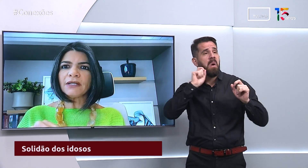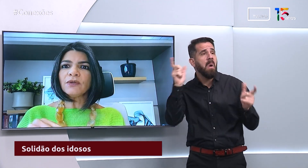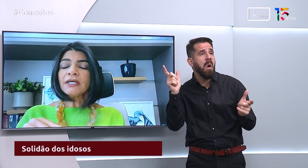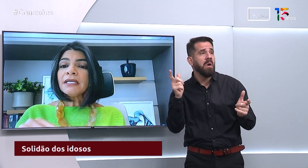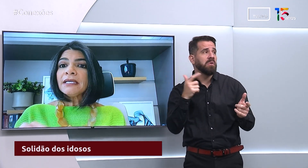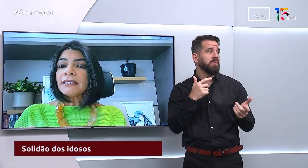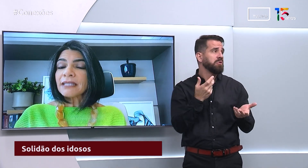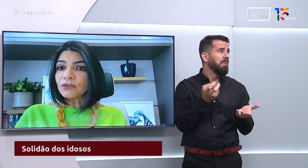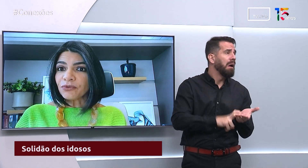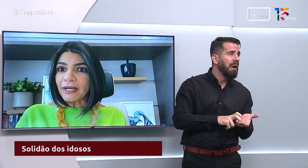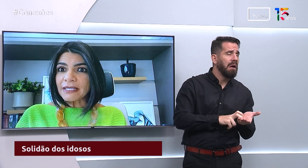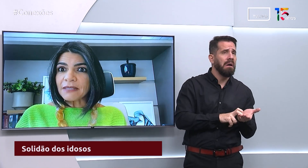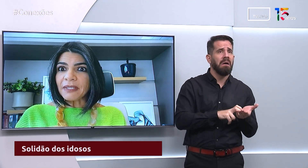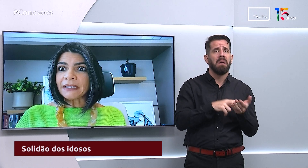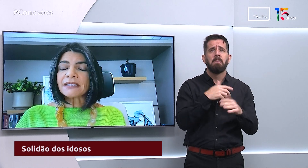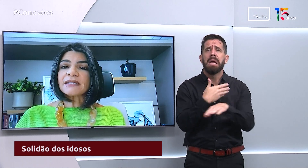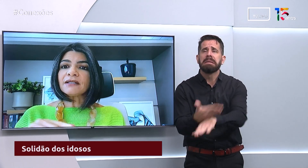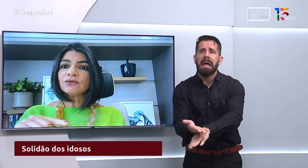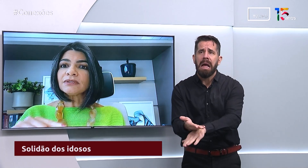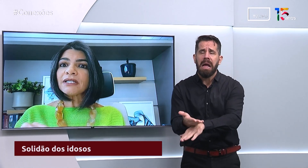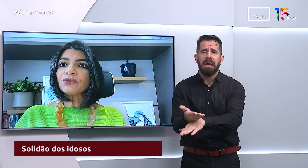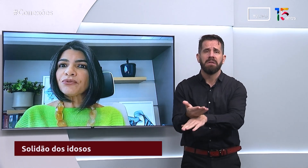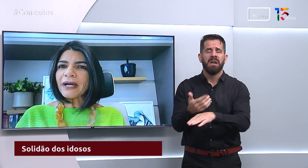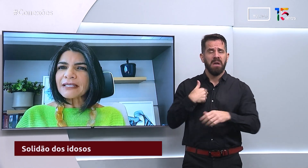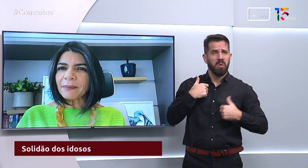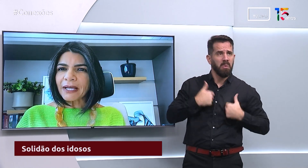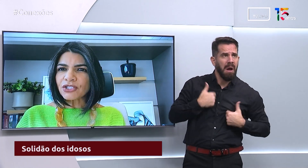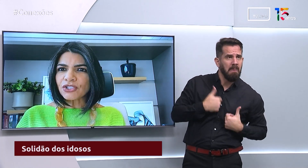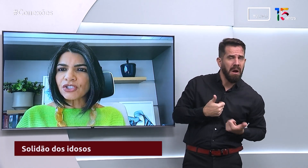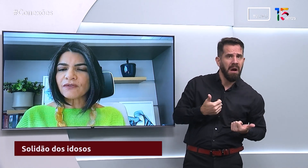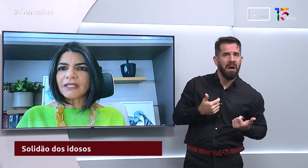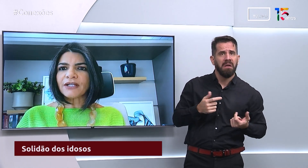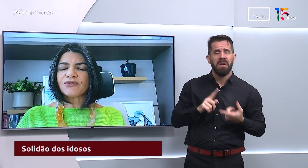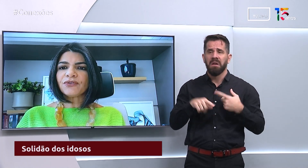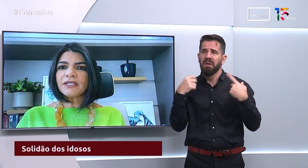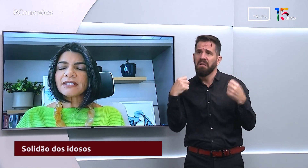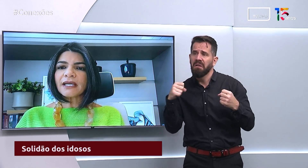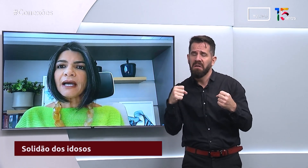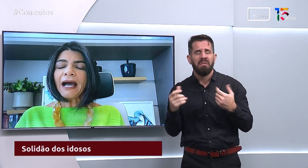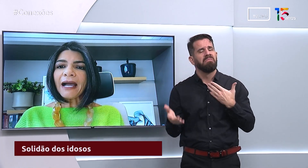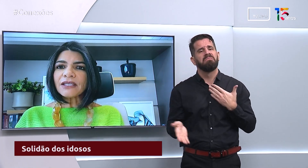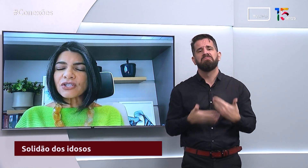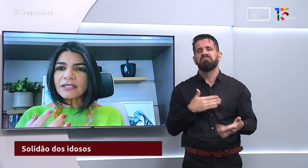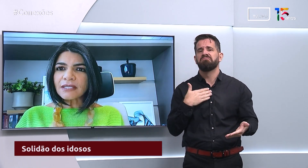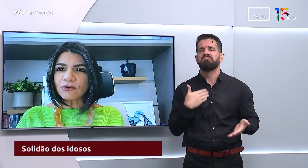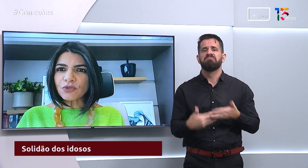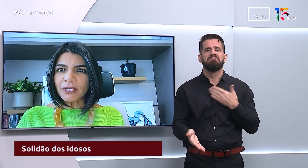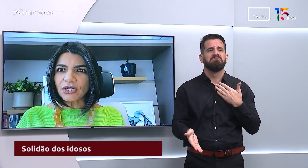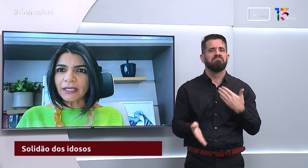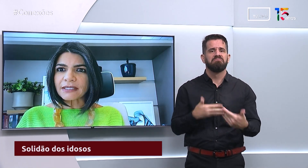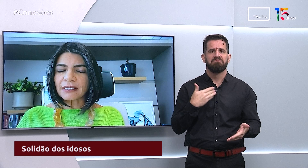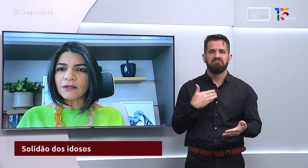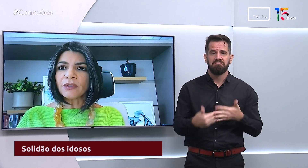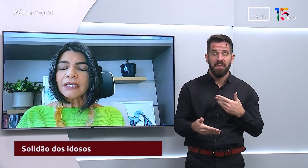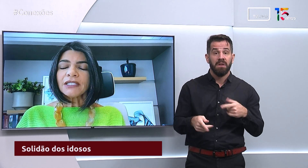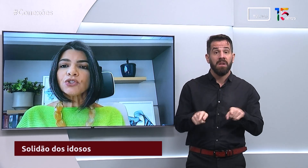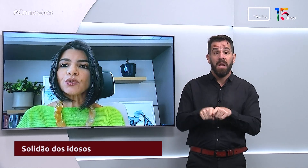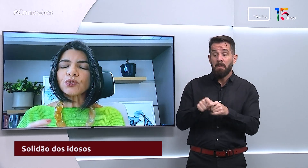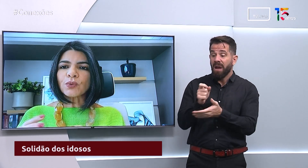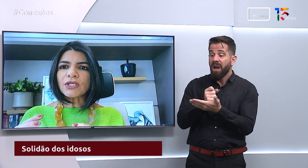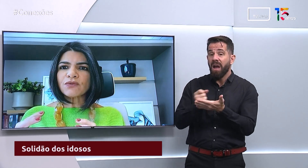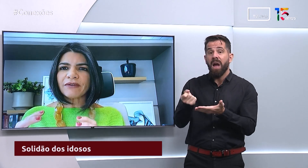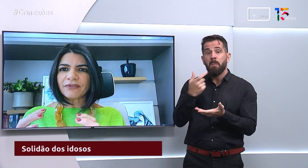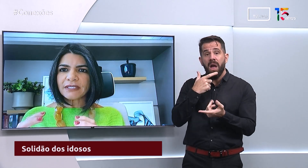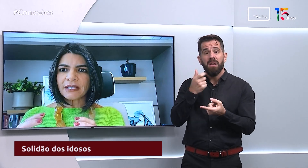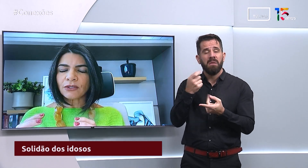ou não, tanto faz a alimentação, tanto faz a prática de atividade física, a ingestão de medicação, e